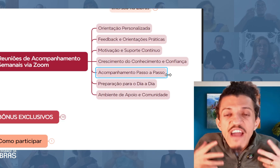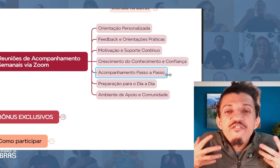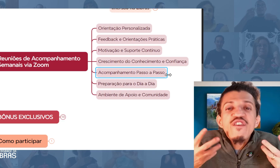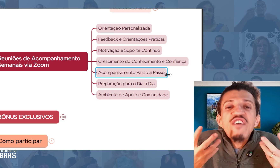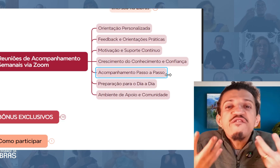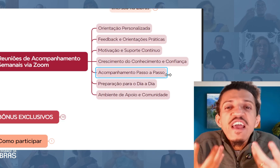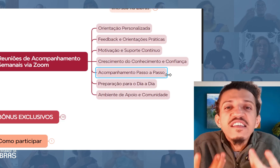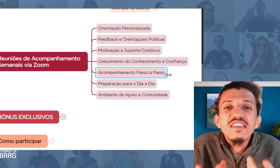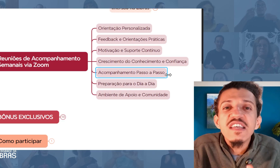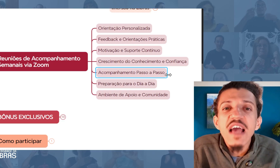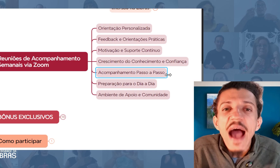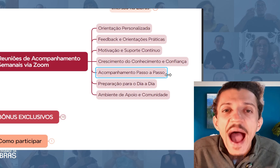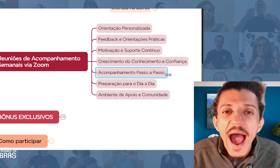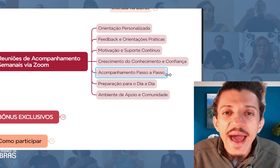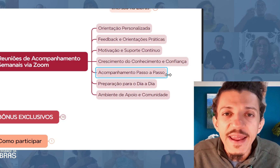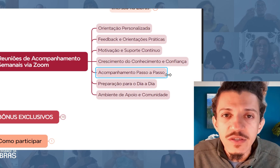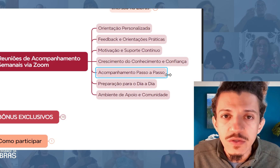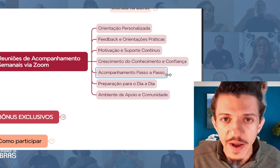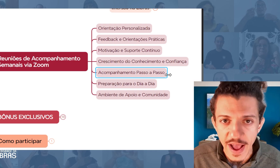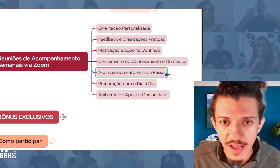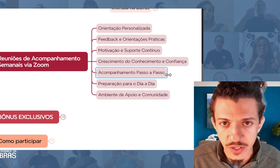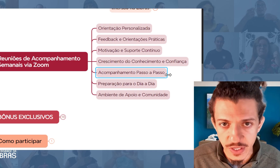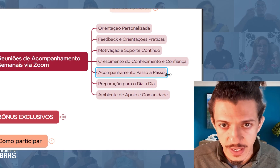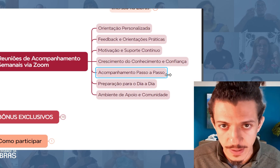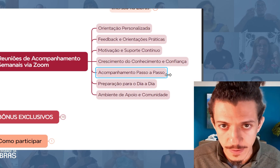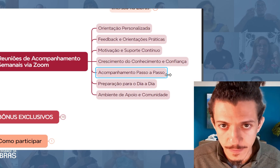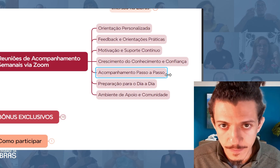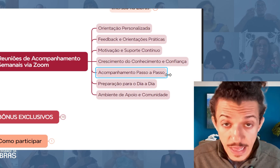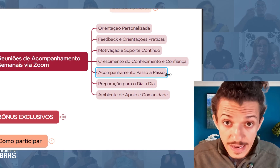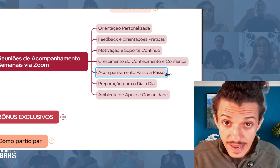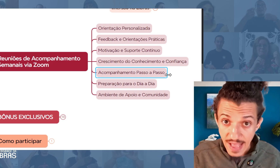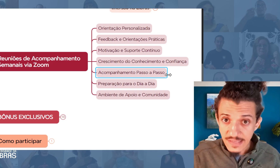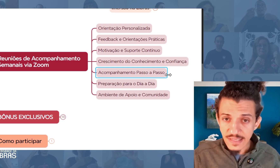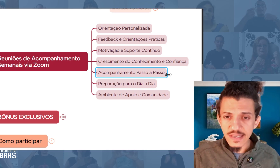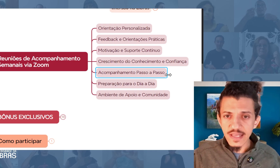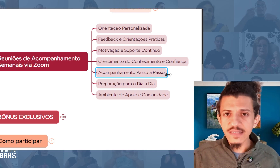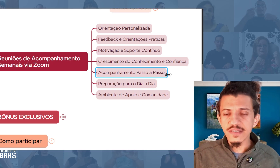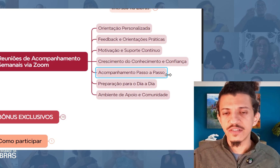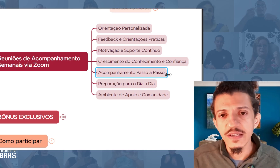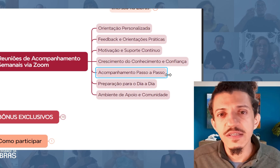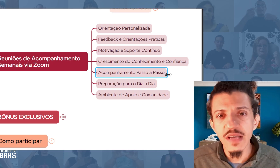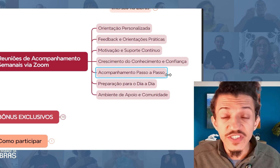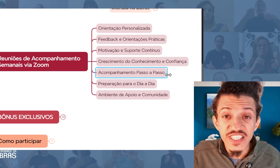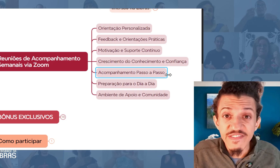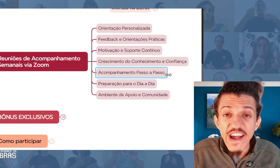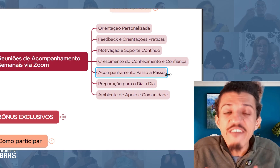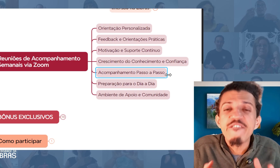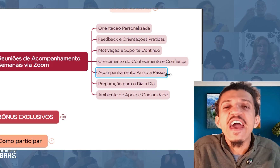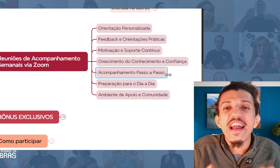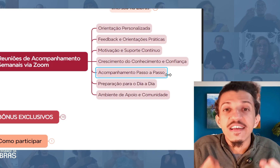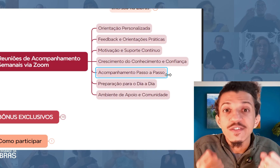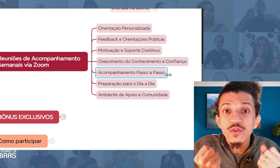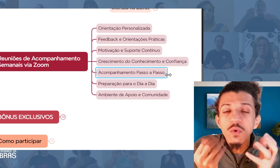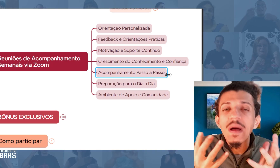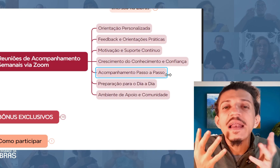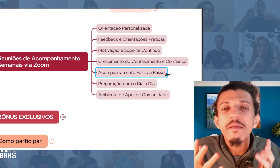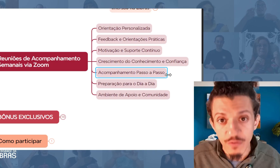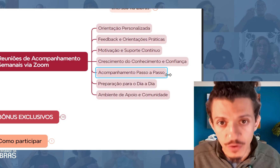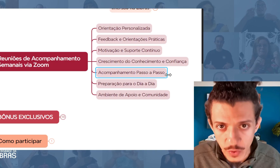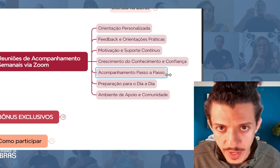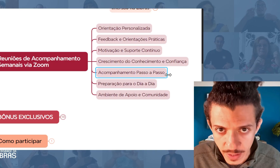vai vivenciar isso na prática. Nesses 15 dias iniciais, você já vai ver a sua